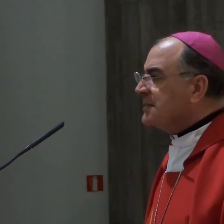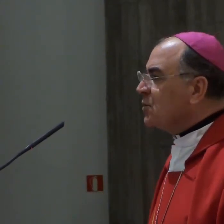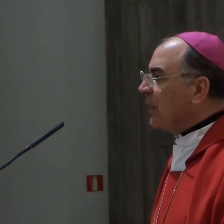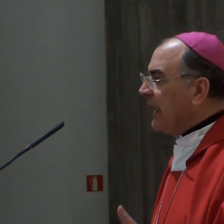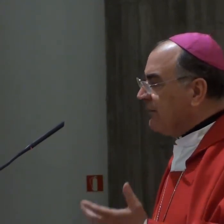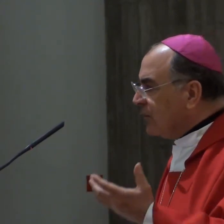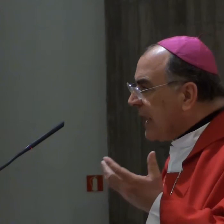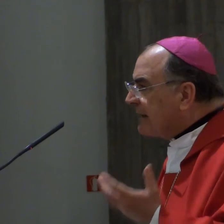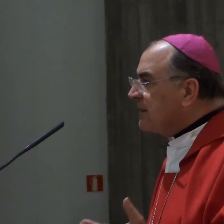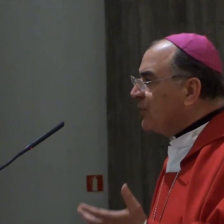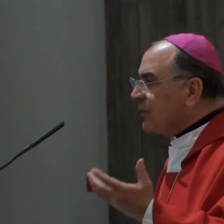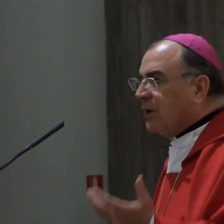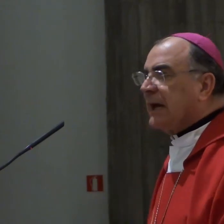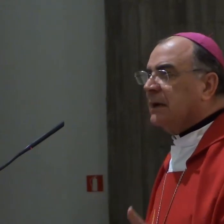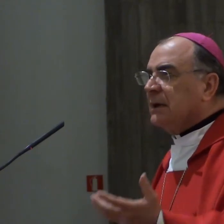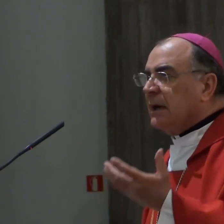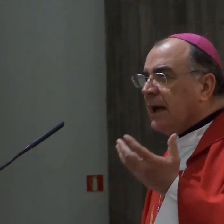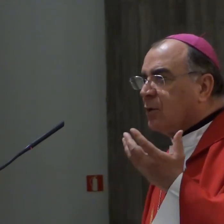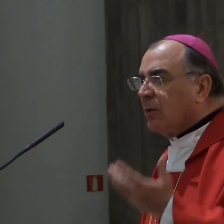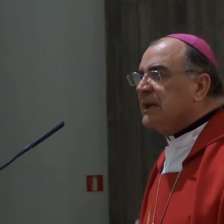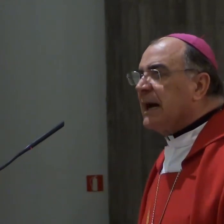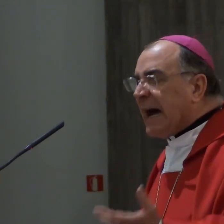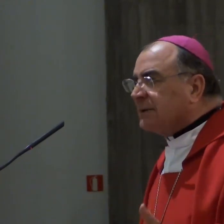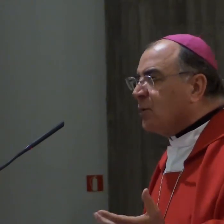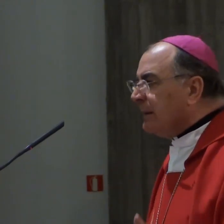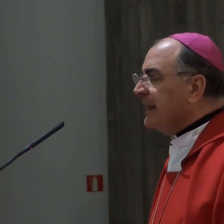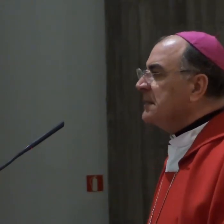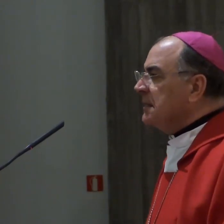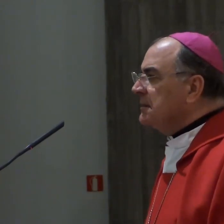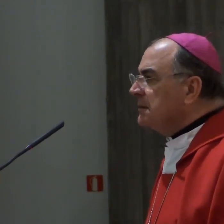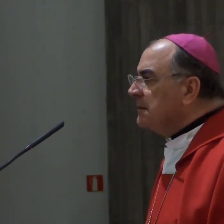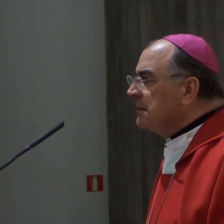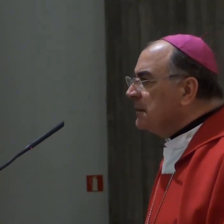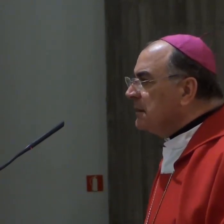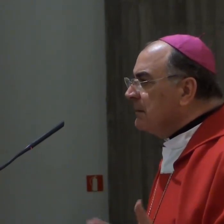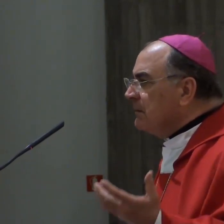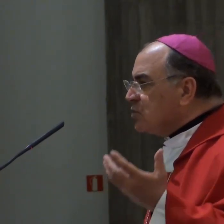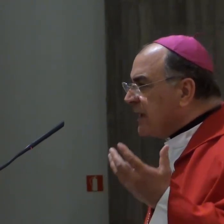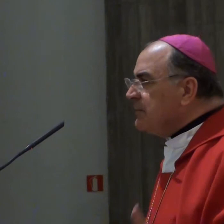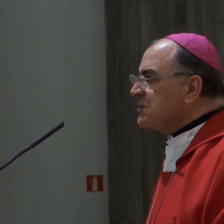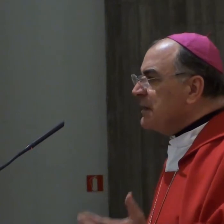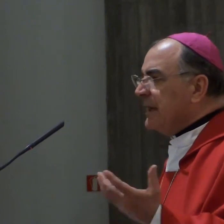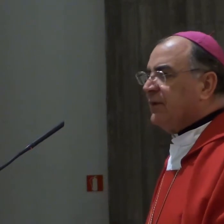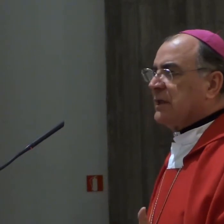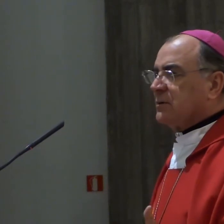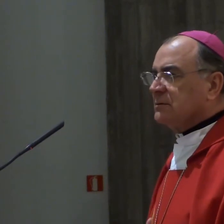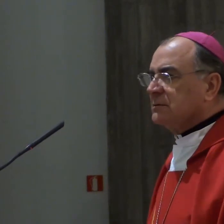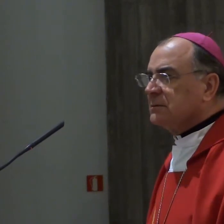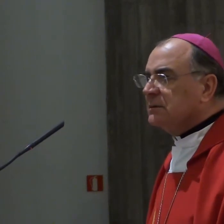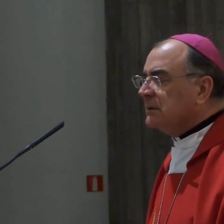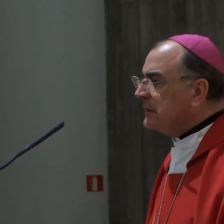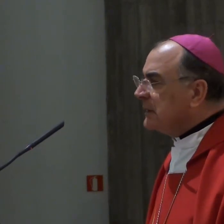es lo que hace funcionar la economía actualmente busquemos el